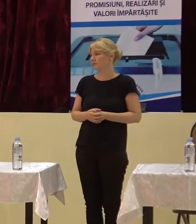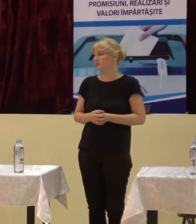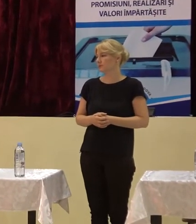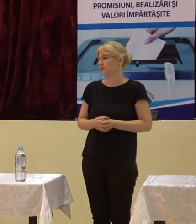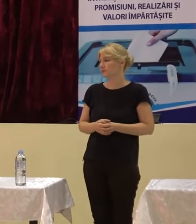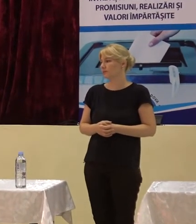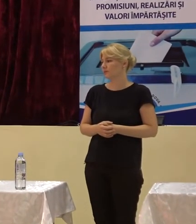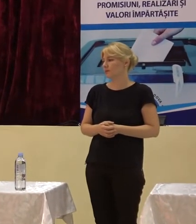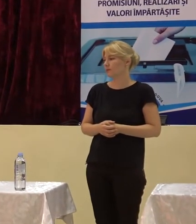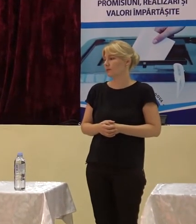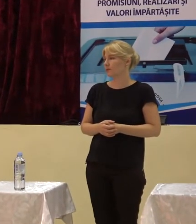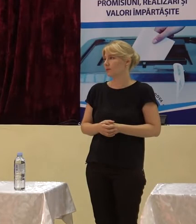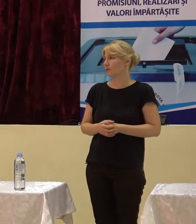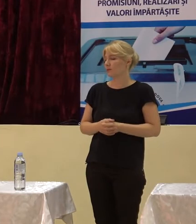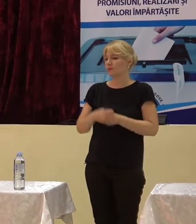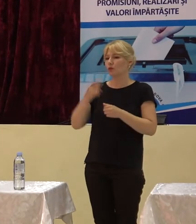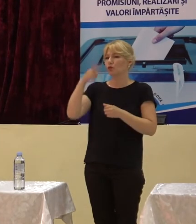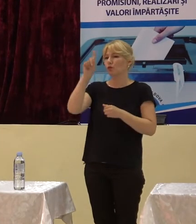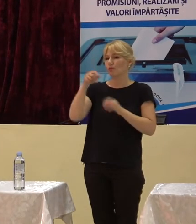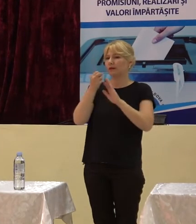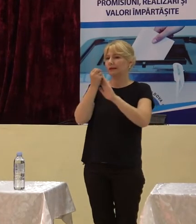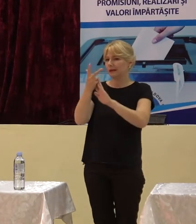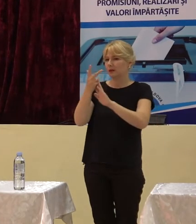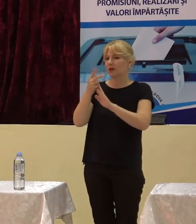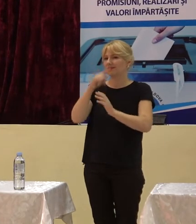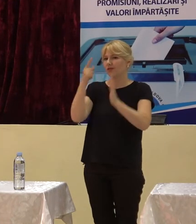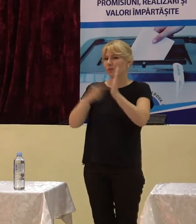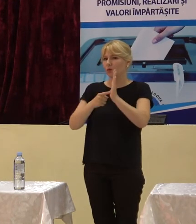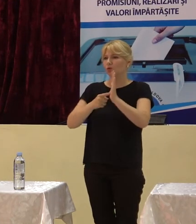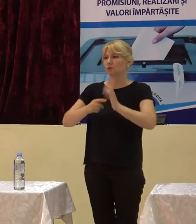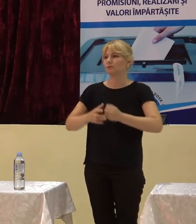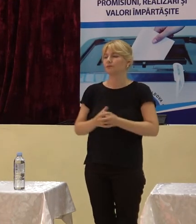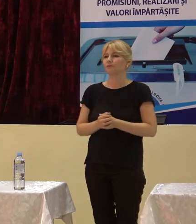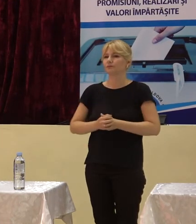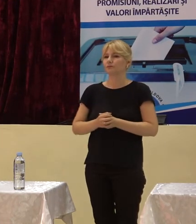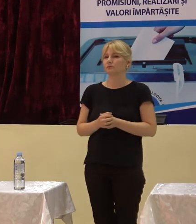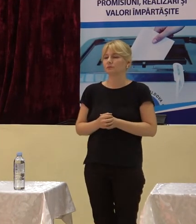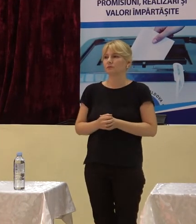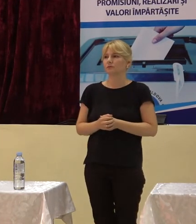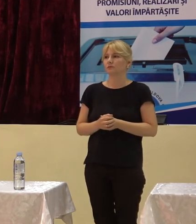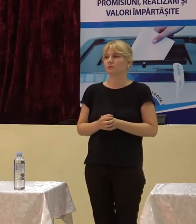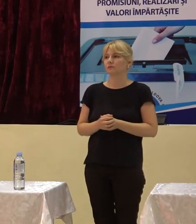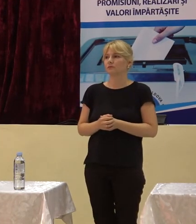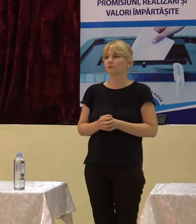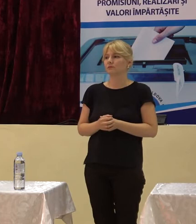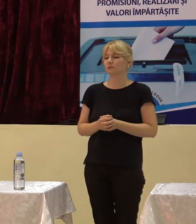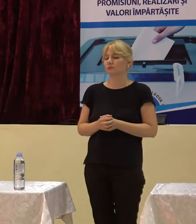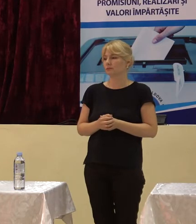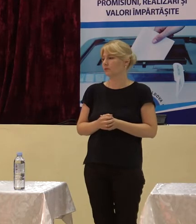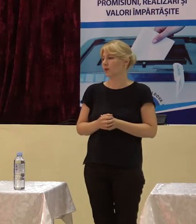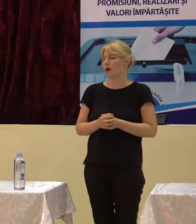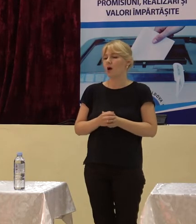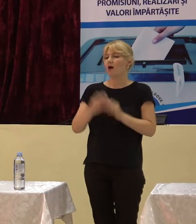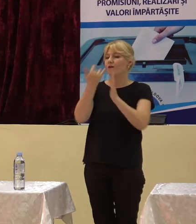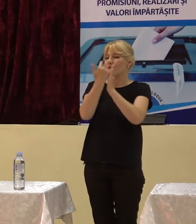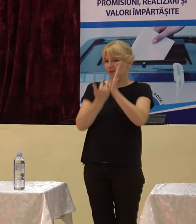Vă rog să ne spuneți numărul întrebării. Întrebarea numărul 13. Numărul 13. În lista membrilor